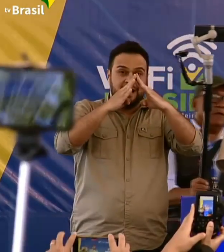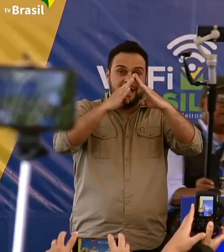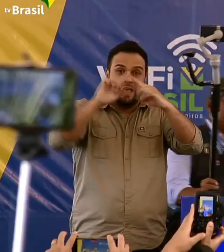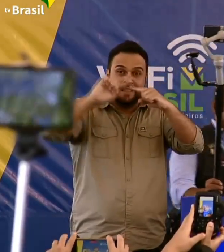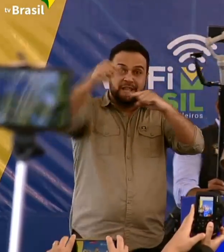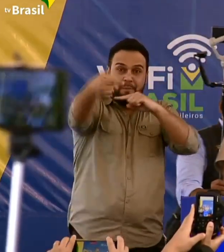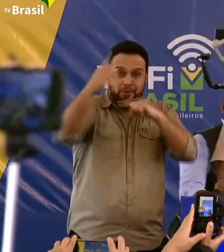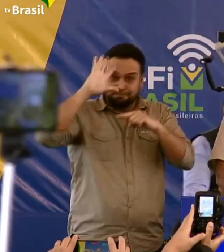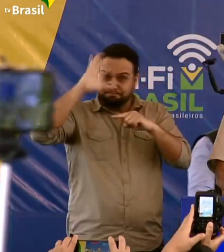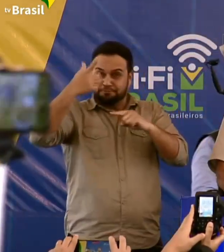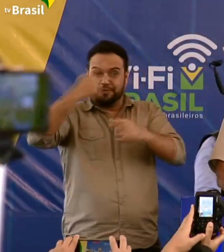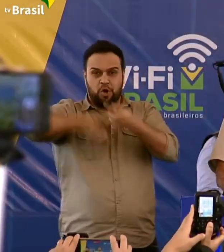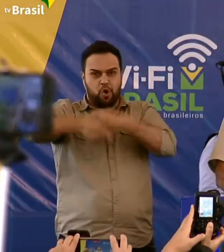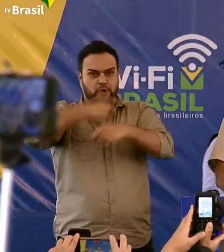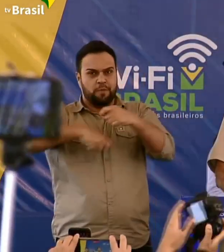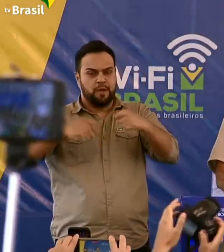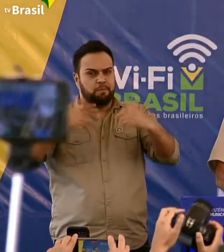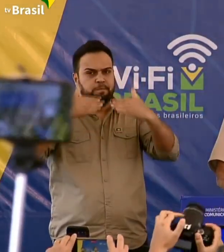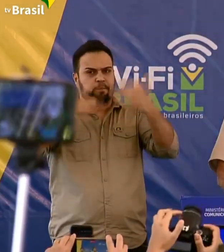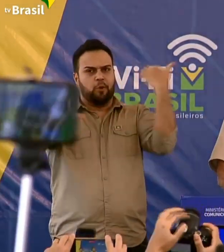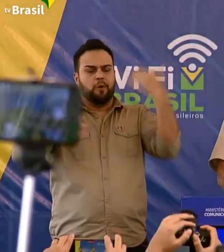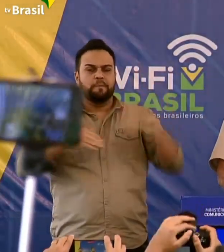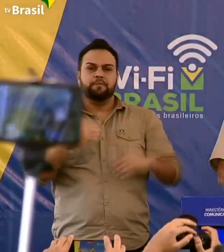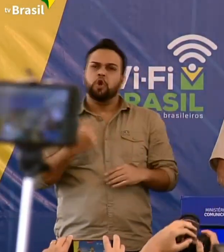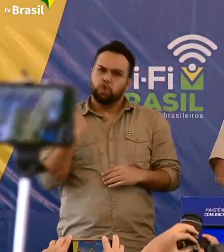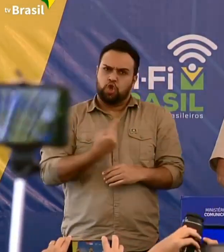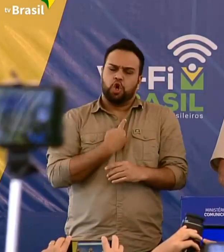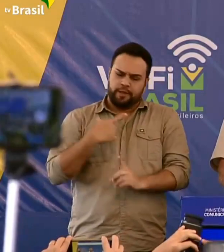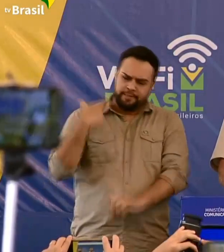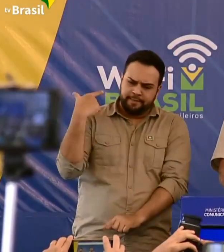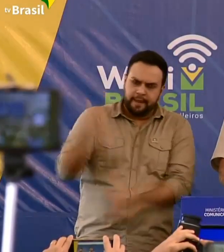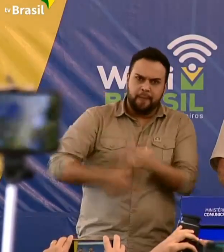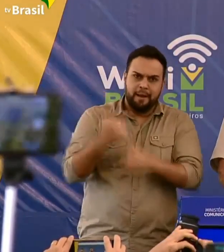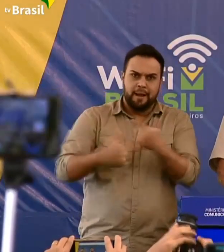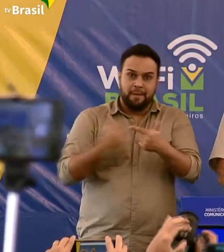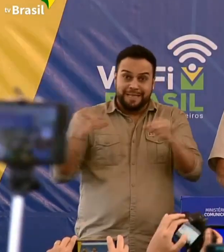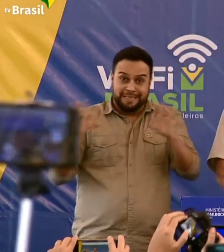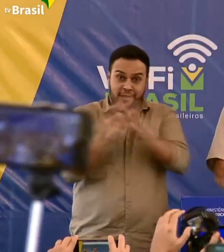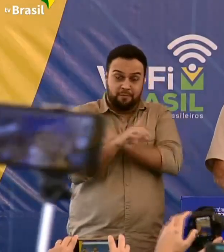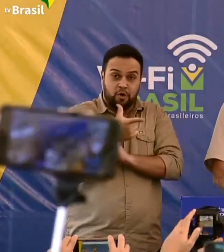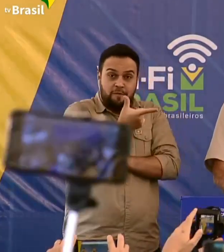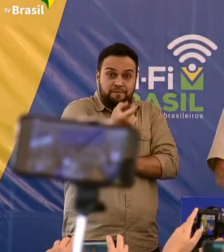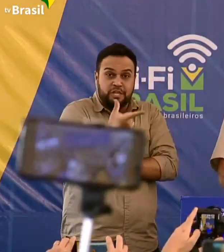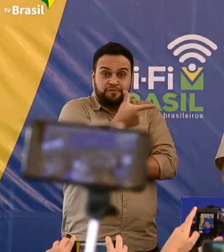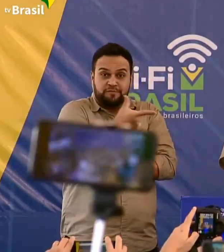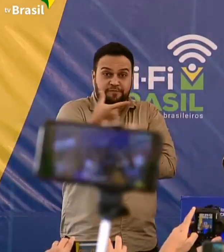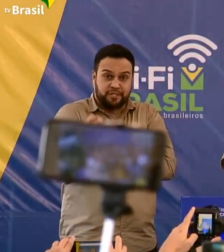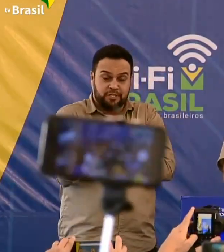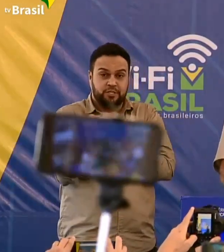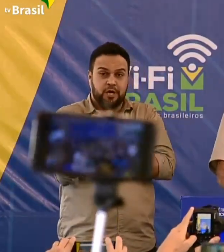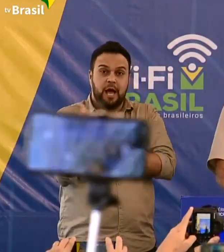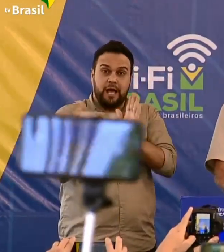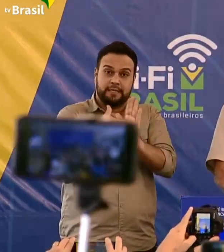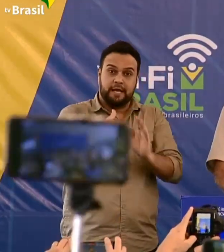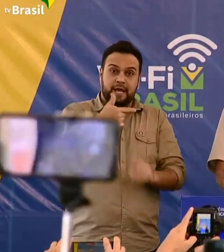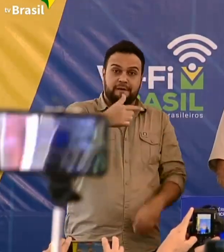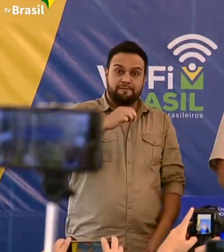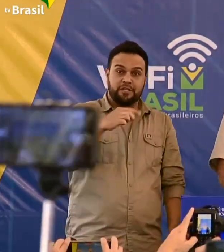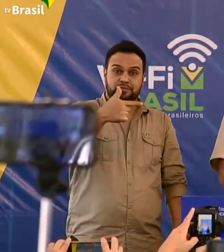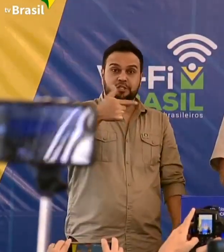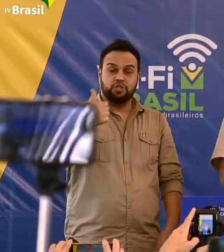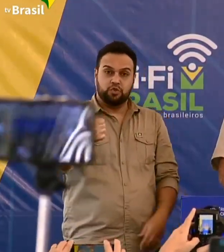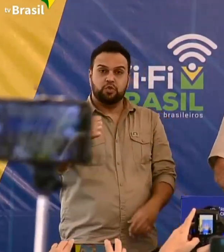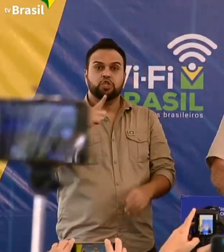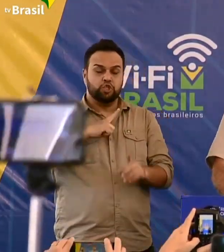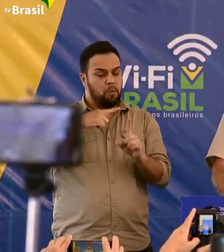vê depois nós trabalhamos terminamos 2022 1021 com saldo